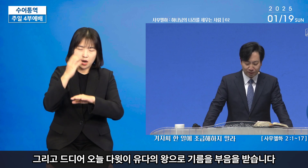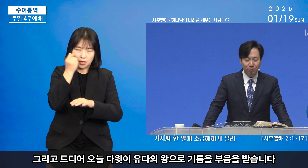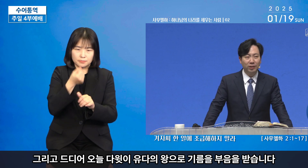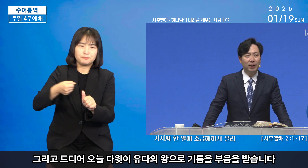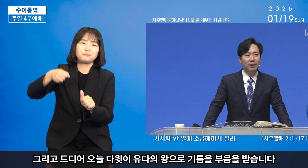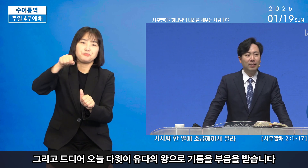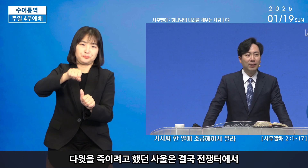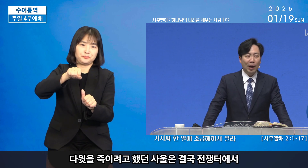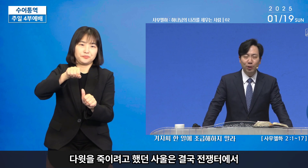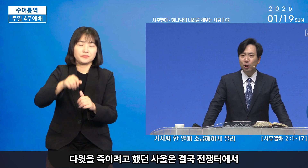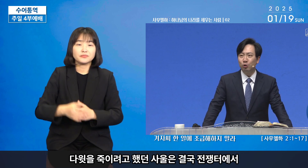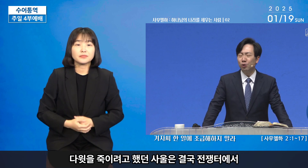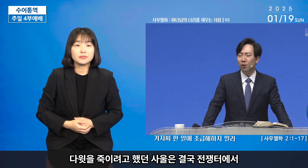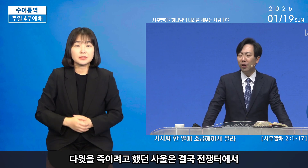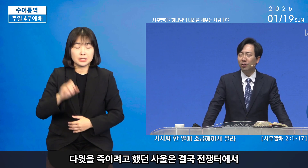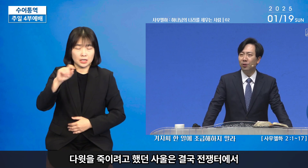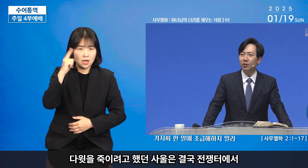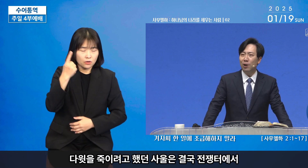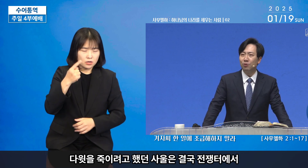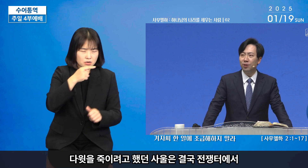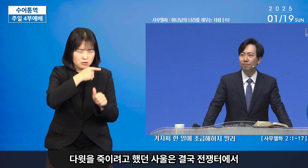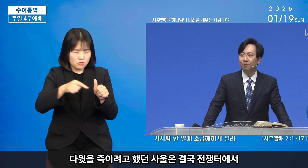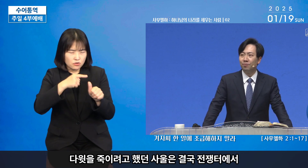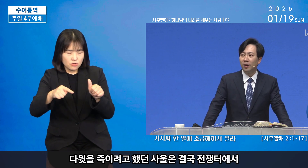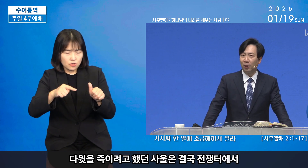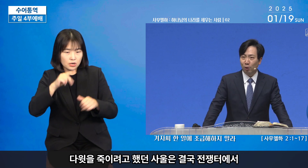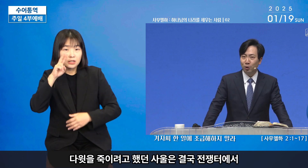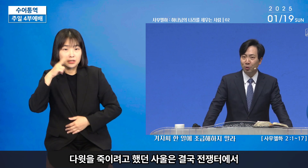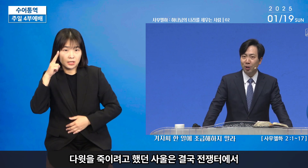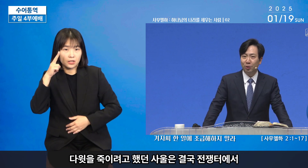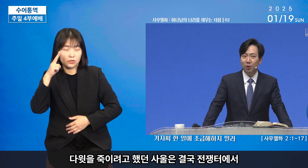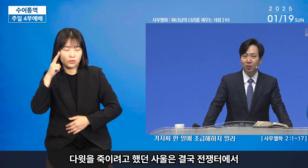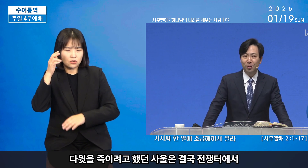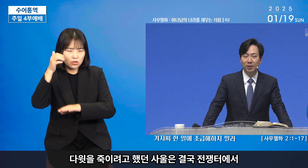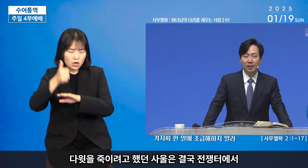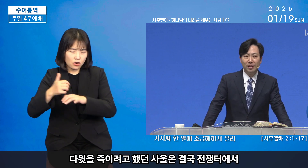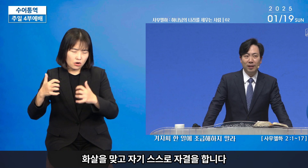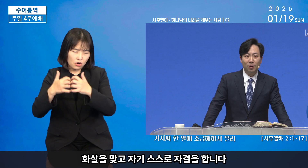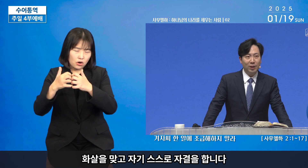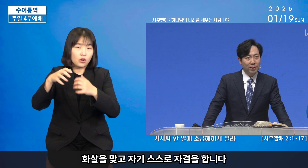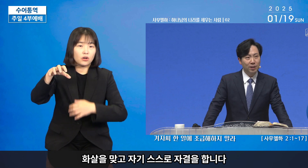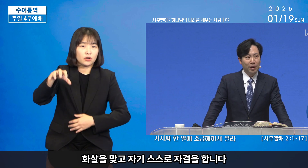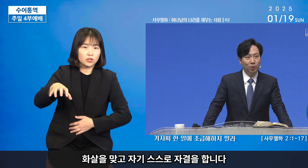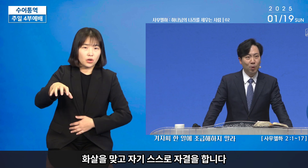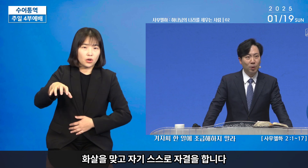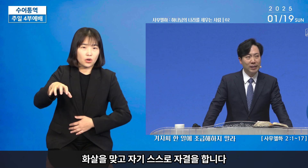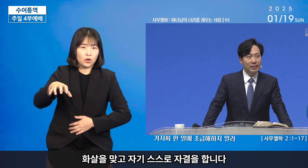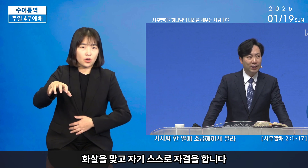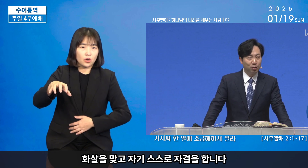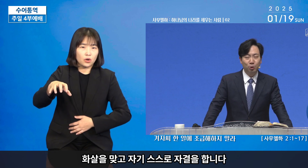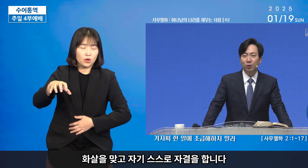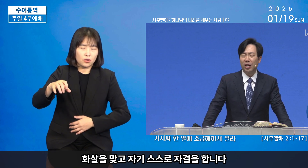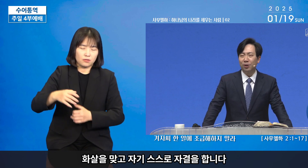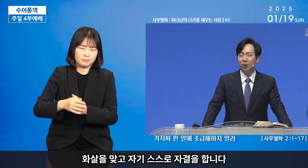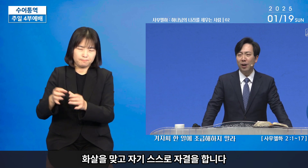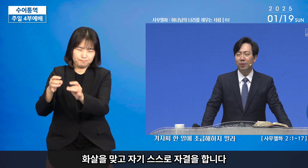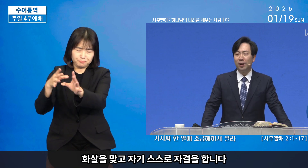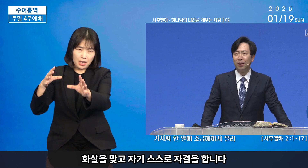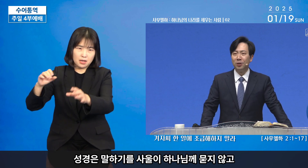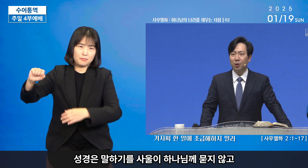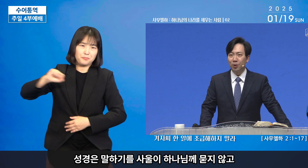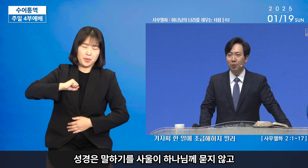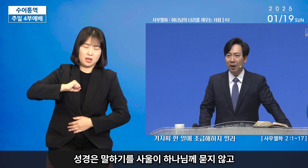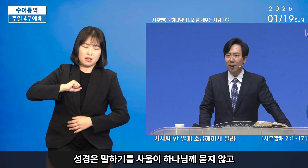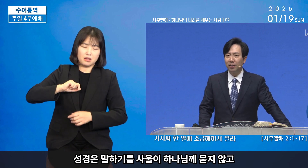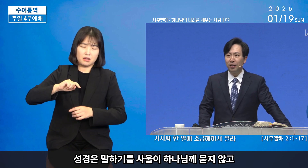부음을 받습니다. 다윗을 죽이려고 했던 사울은 결국 전쟁터에서 화살을 맞고 자기 스스로 자결을